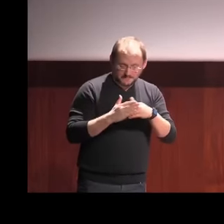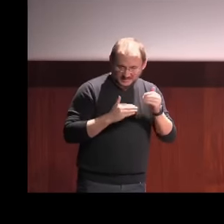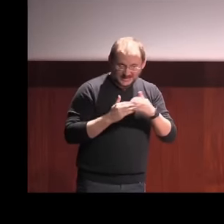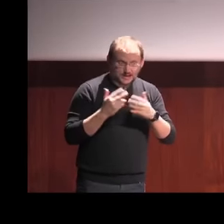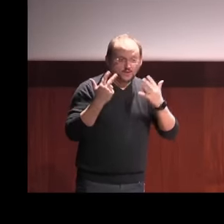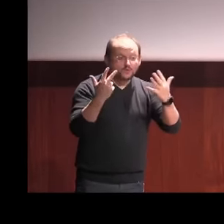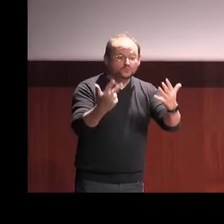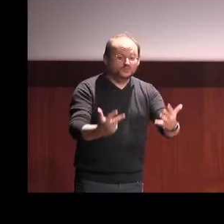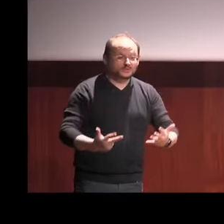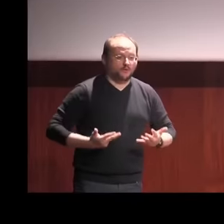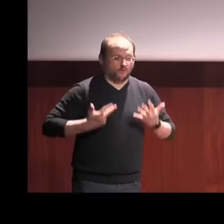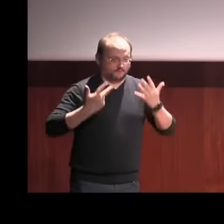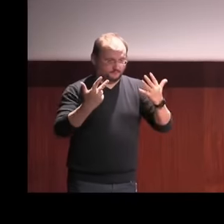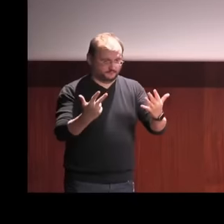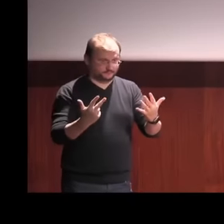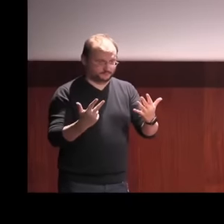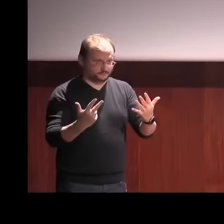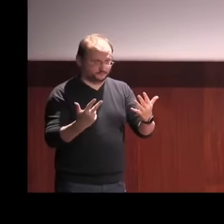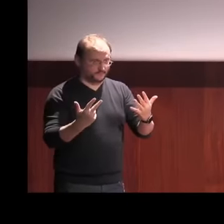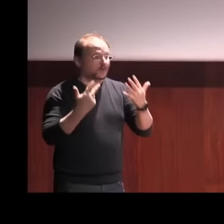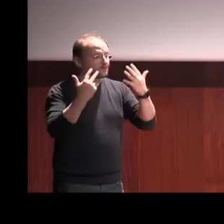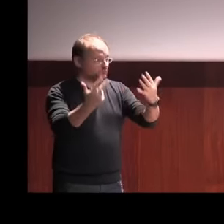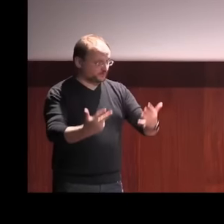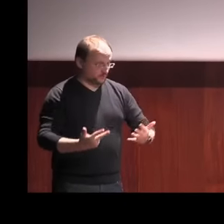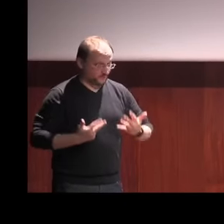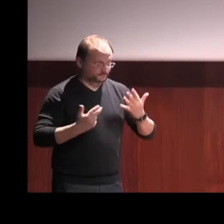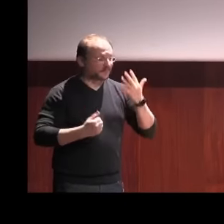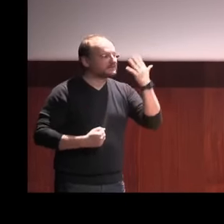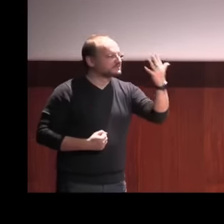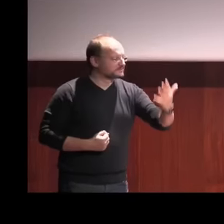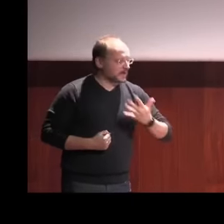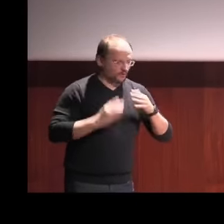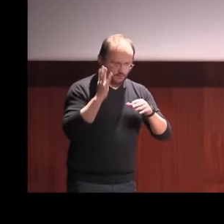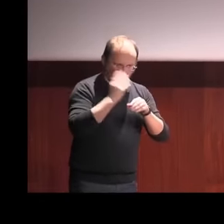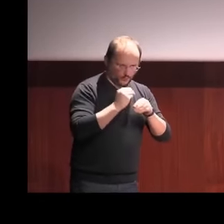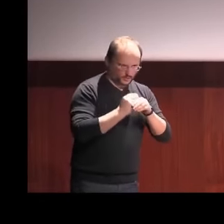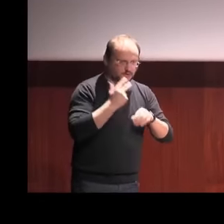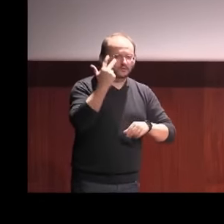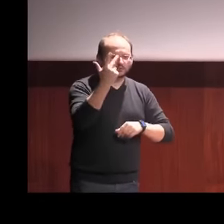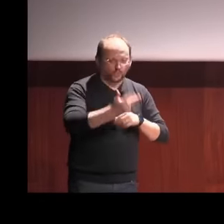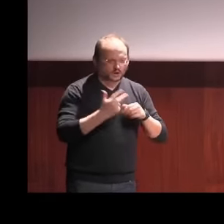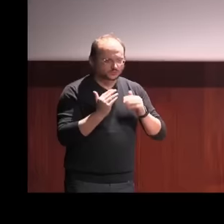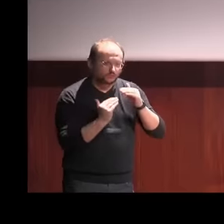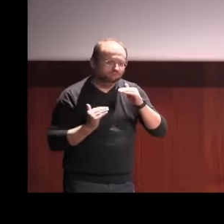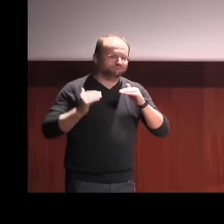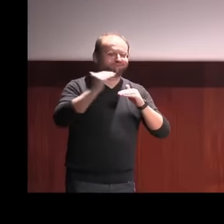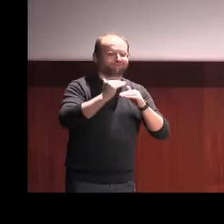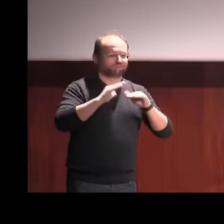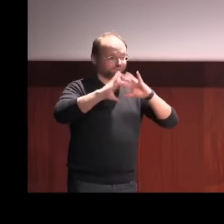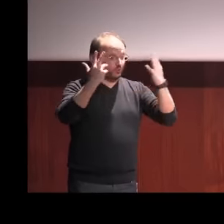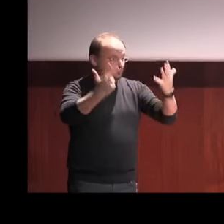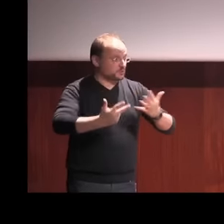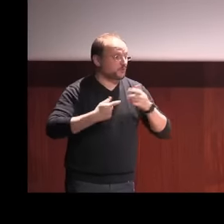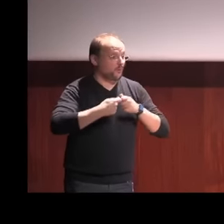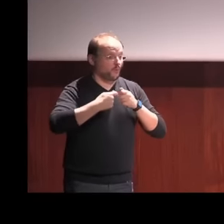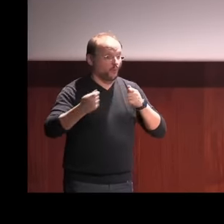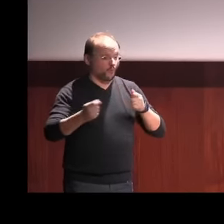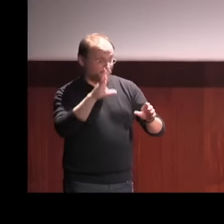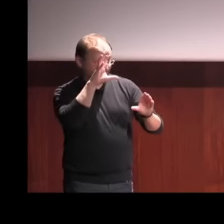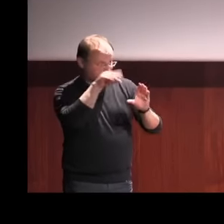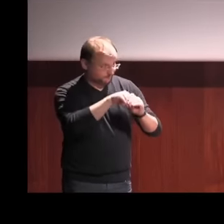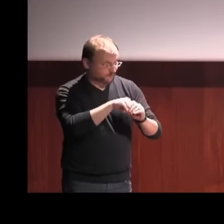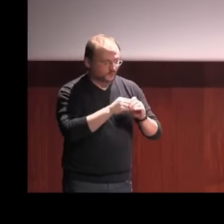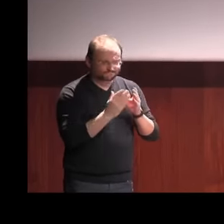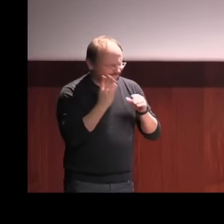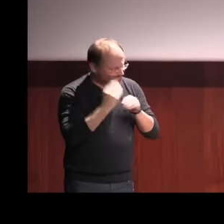il avait un contrat d'apprenti. Il a appris son métier pendant 8 ans. Pendant 5 ans, il a fait 5 ans d'apprentissage